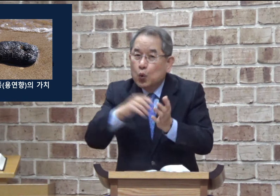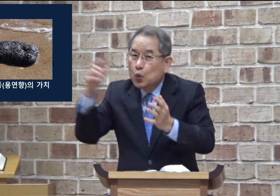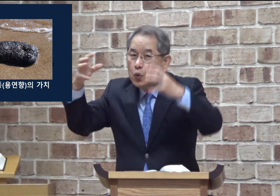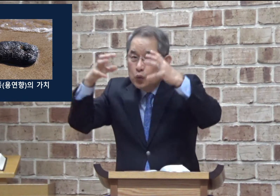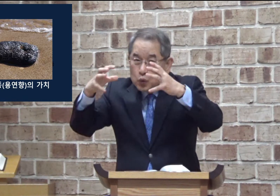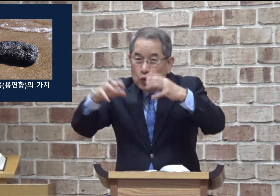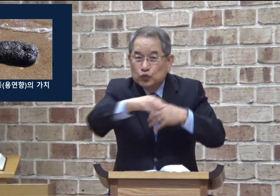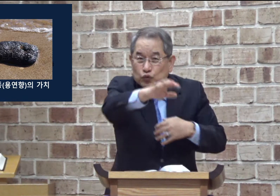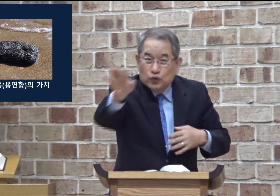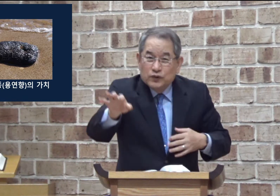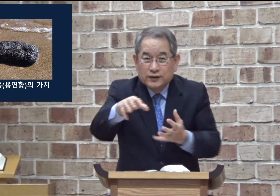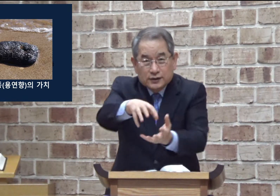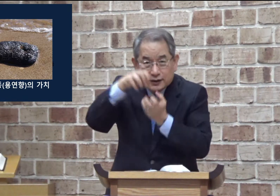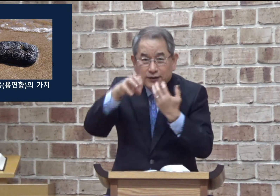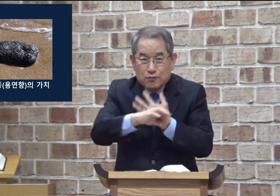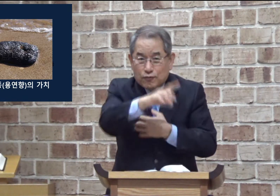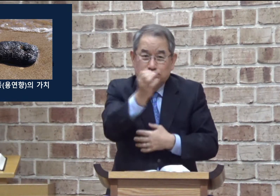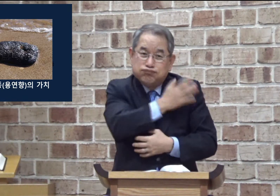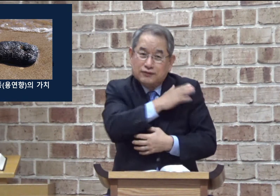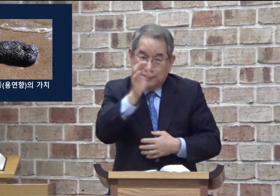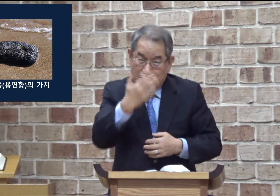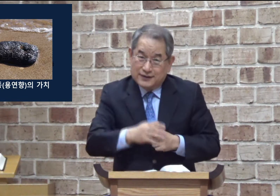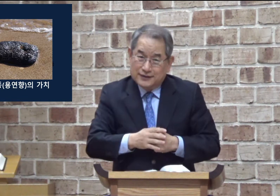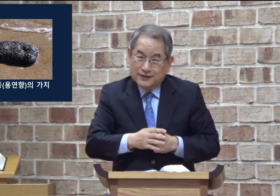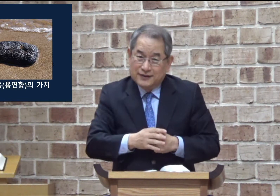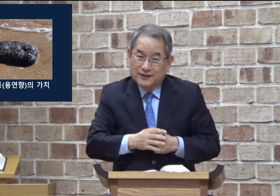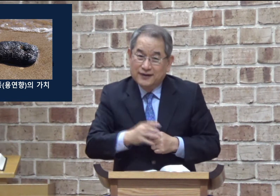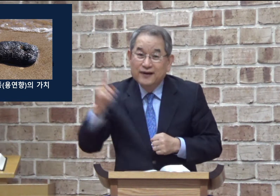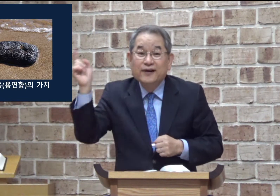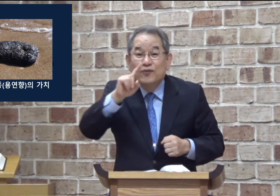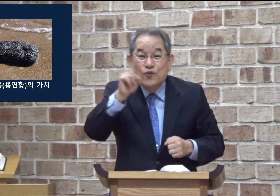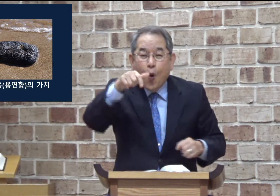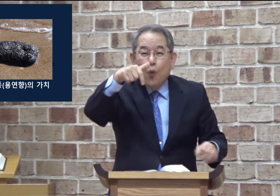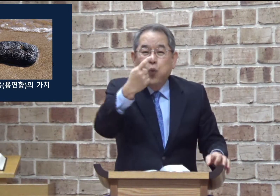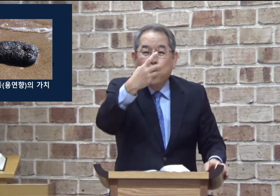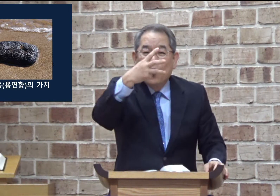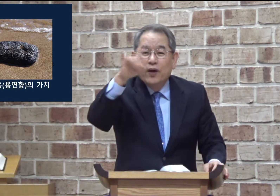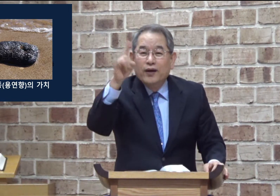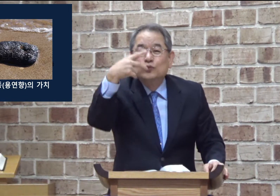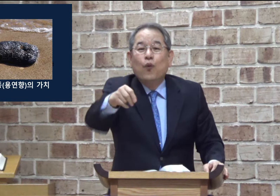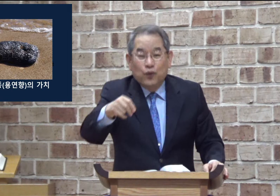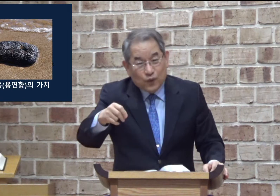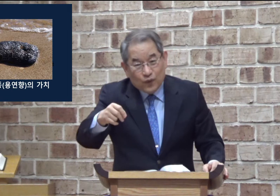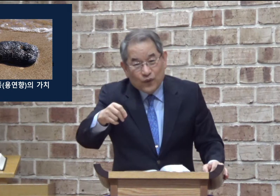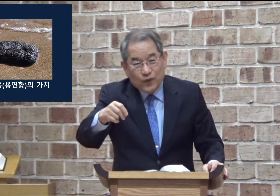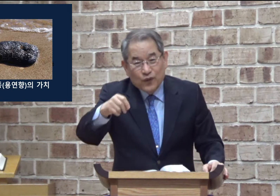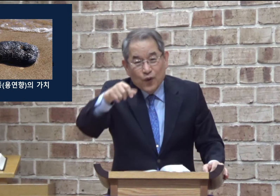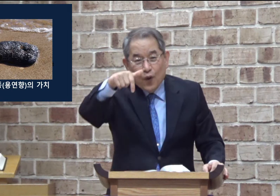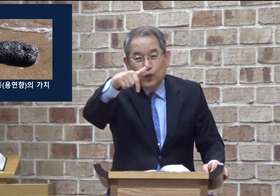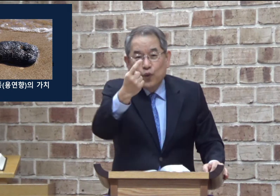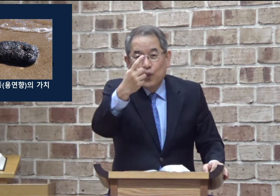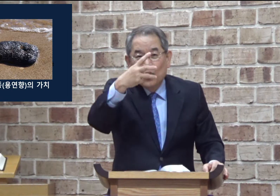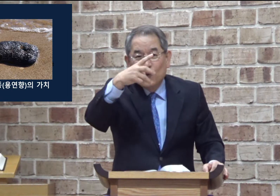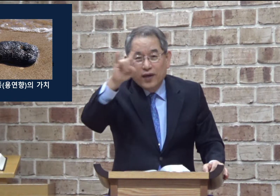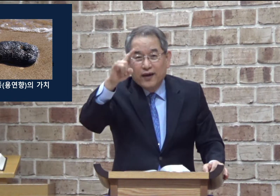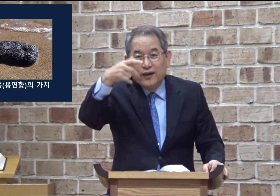부자가 됩니다. 이것은 고래의 똥입니다. 이름을 용연향이라고